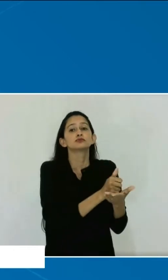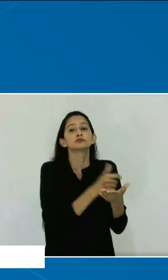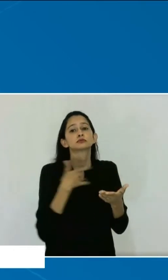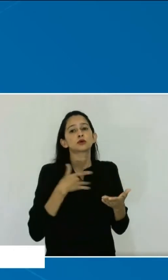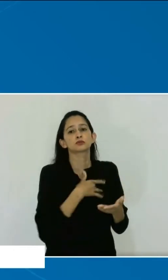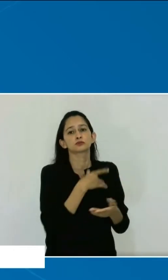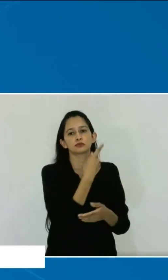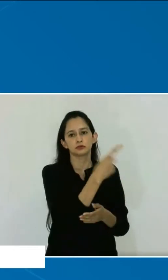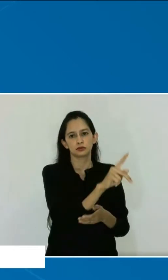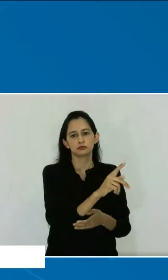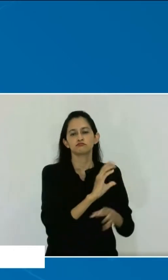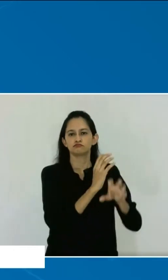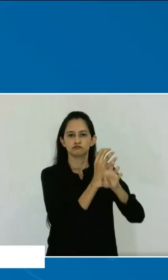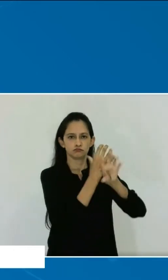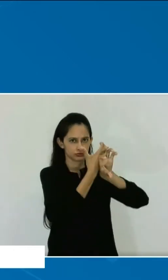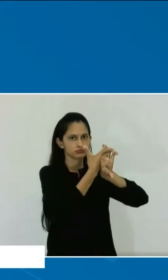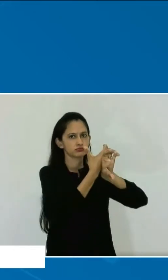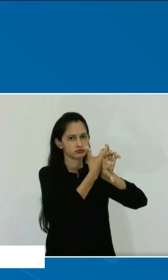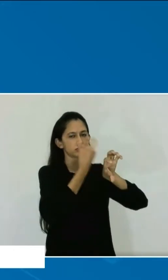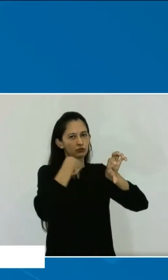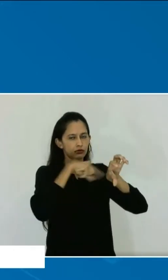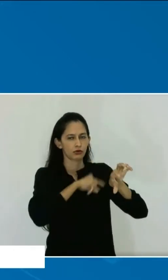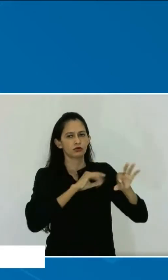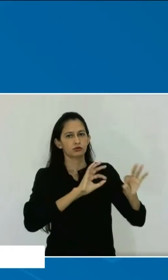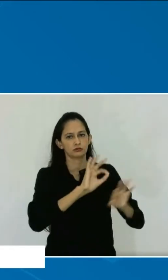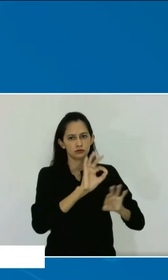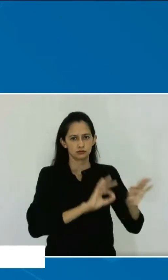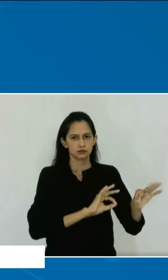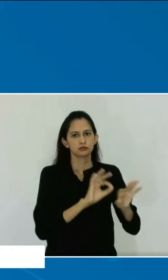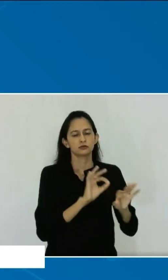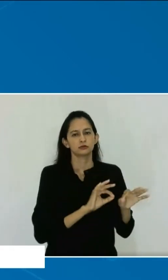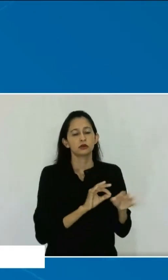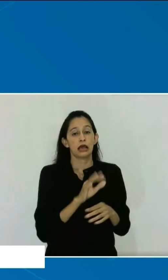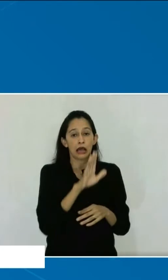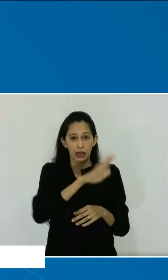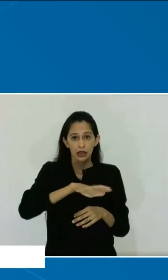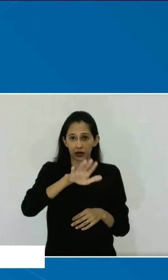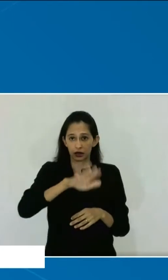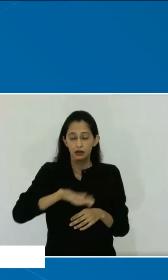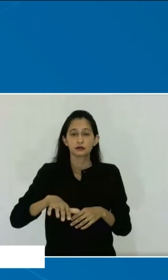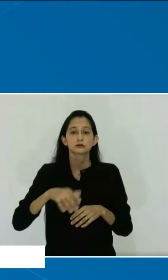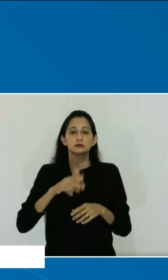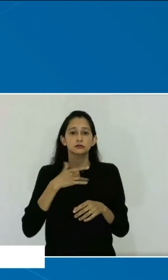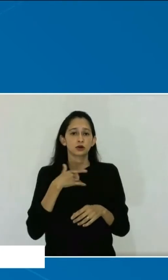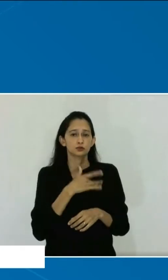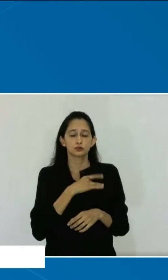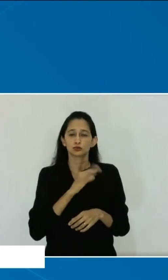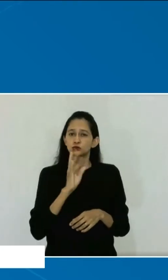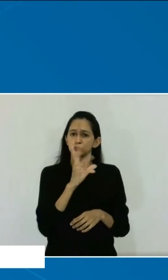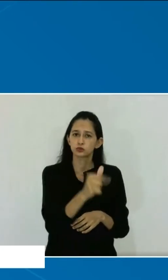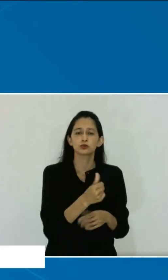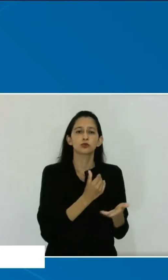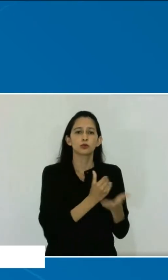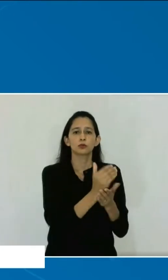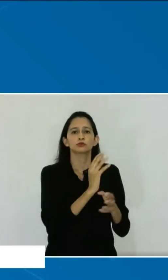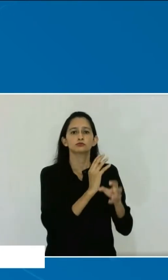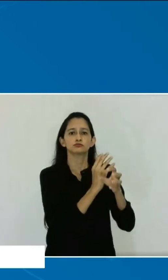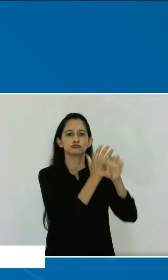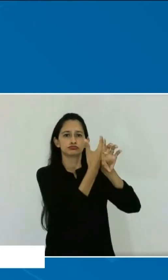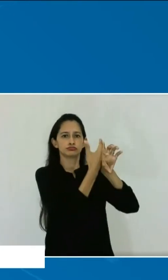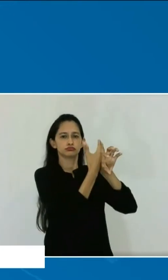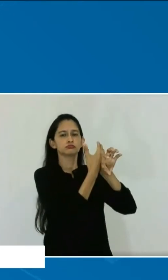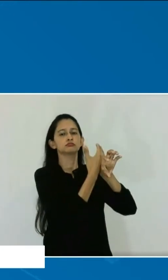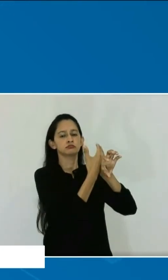todas as áreas da saúde estão comprometidas, compreendidas nessa ação. E no HC, nosso hospital, nós